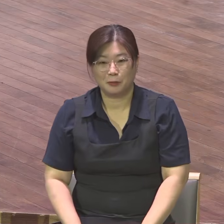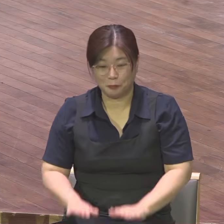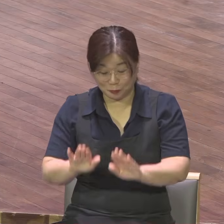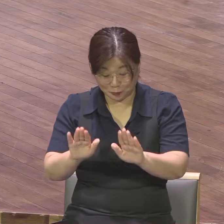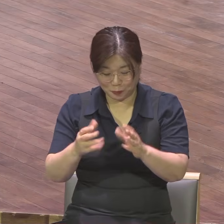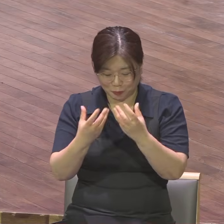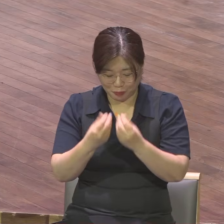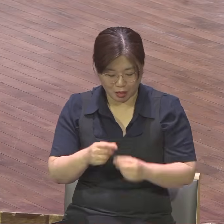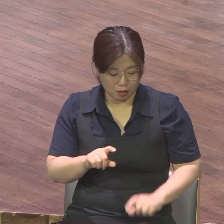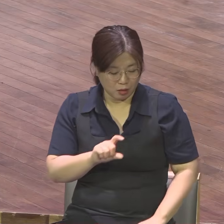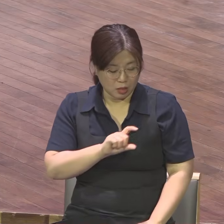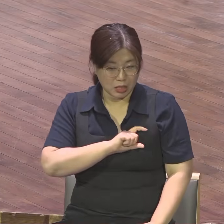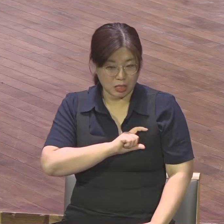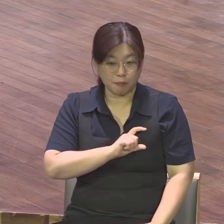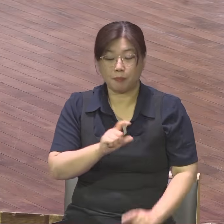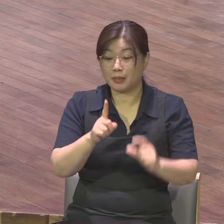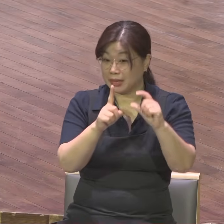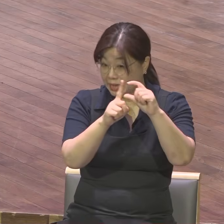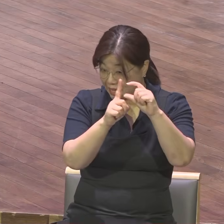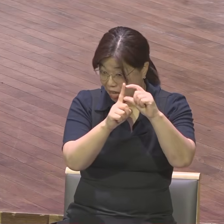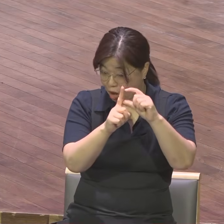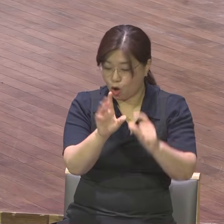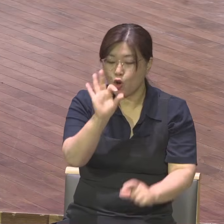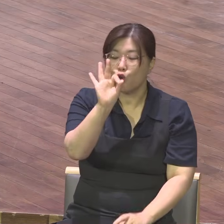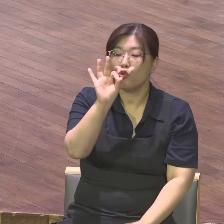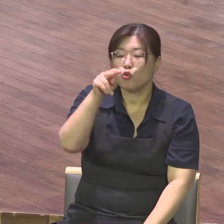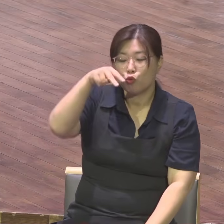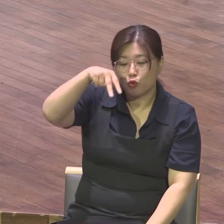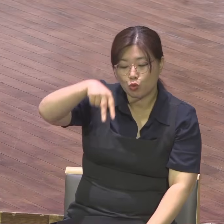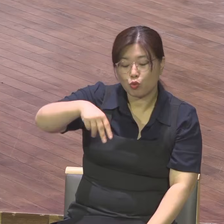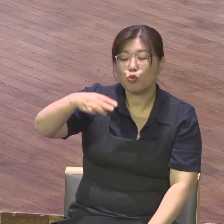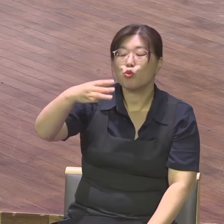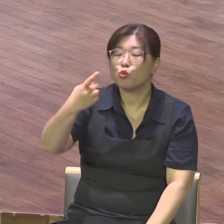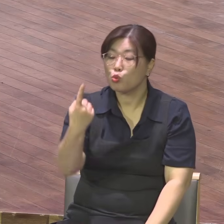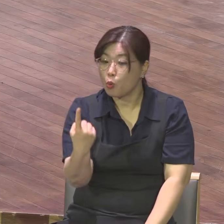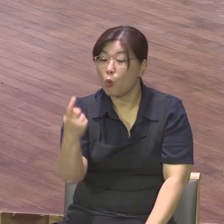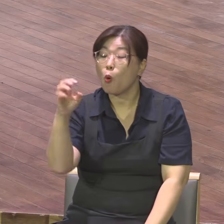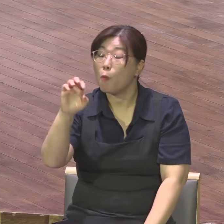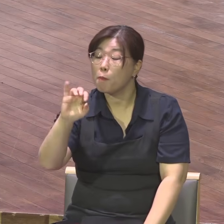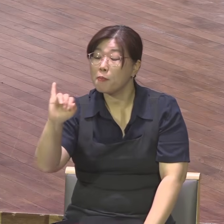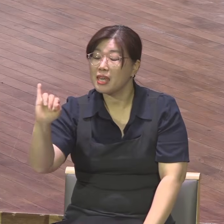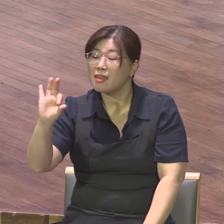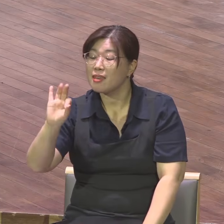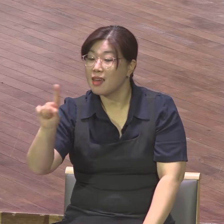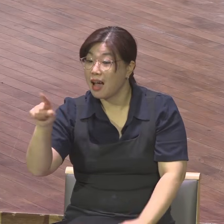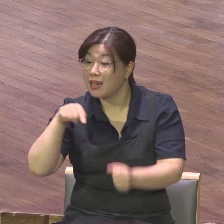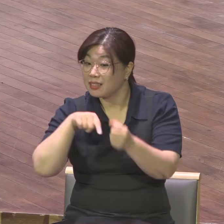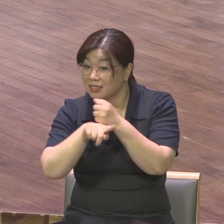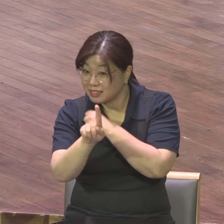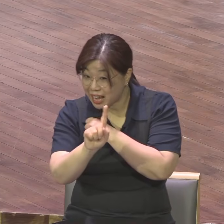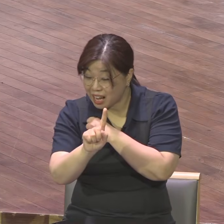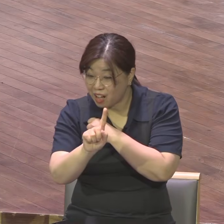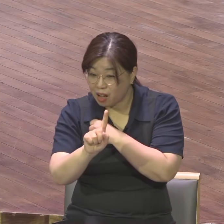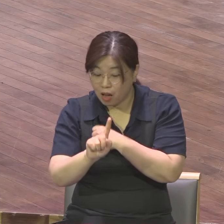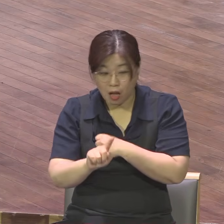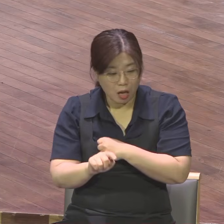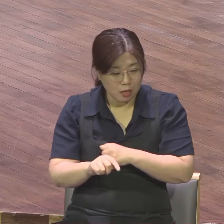뭔 뜻이에요? 유토피아는 어느 곳에도 없는 장소라는 뜻이에요. 어느 곳에도 유토피아